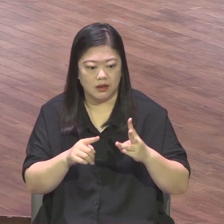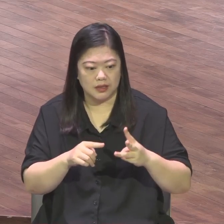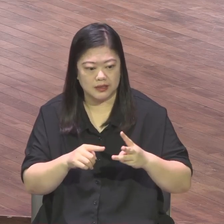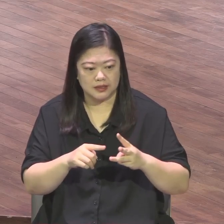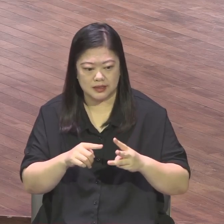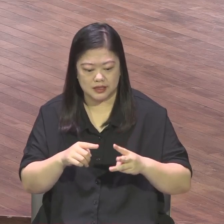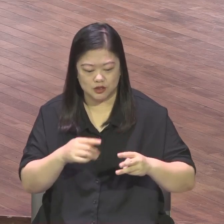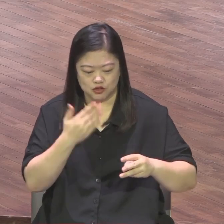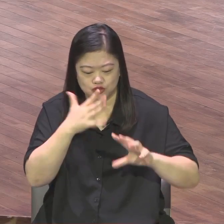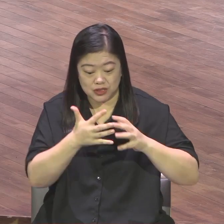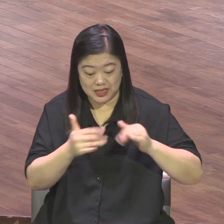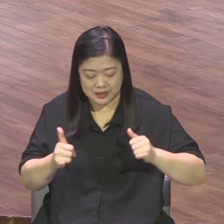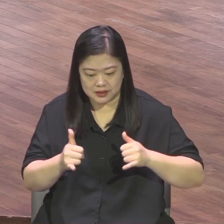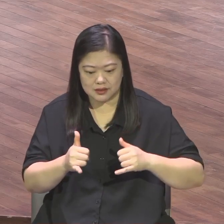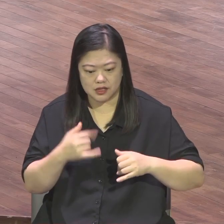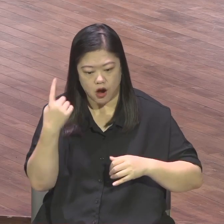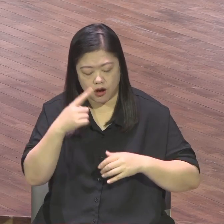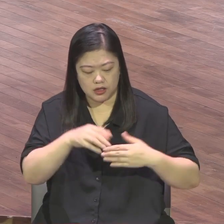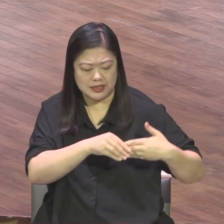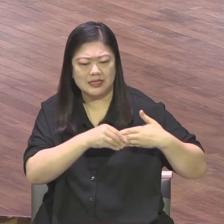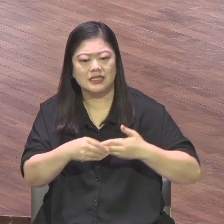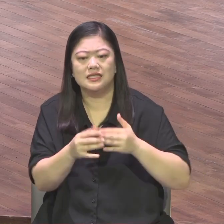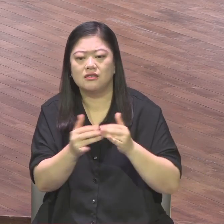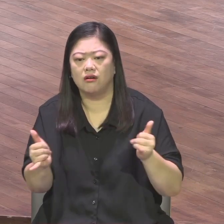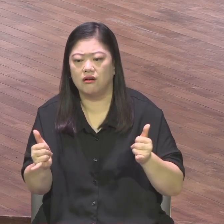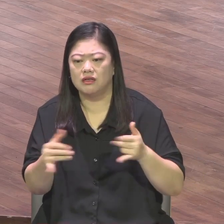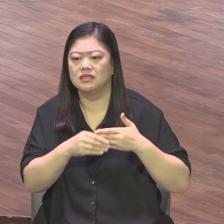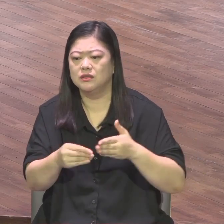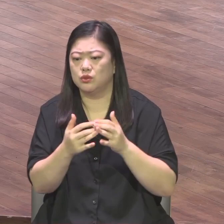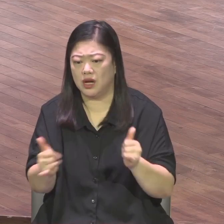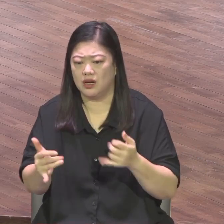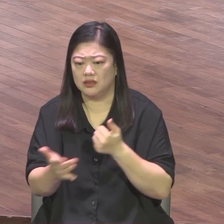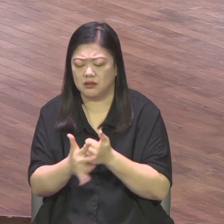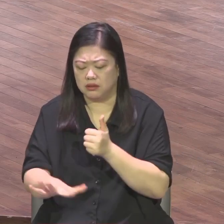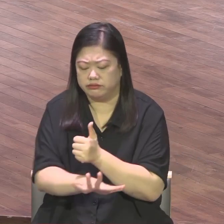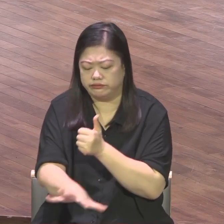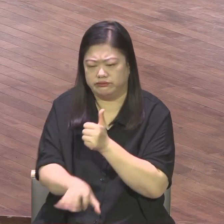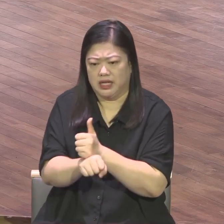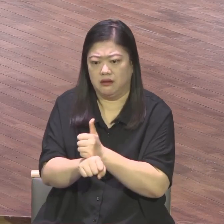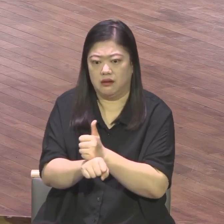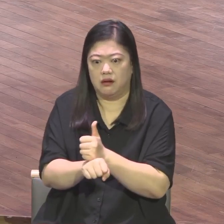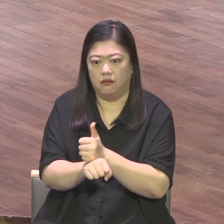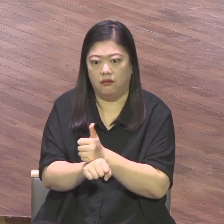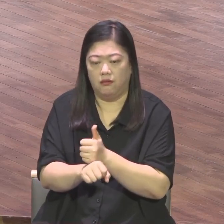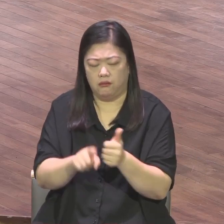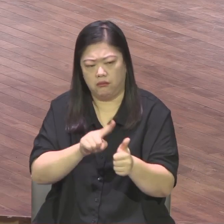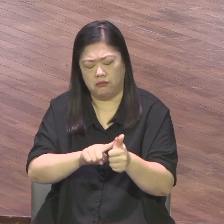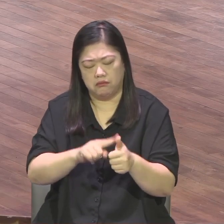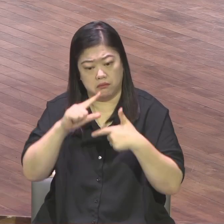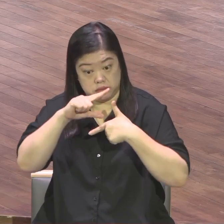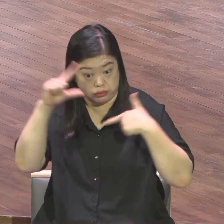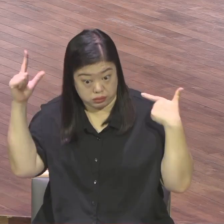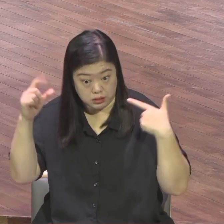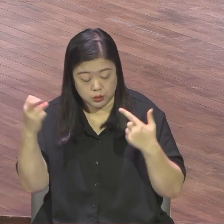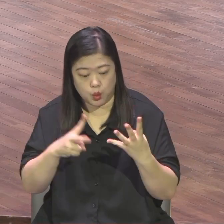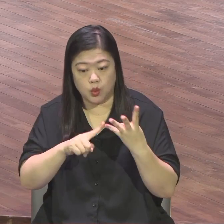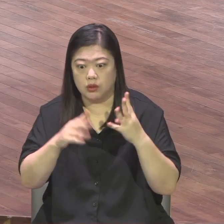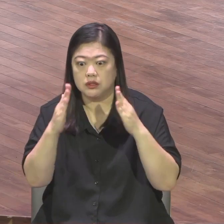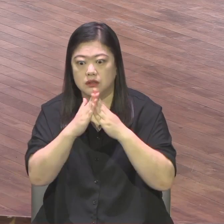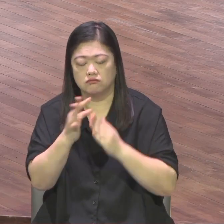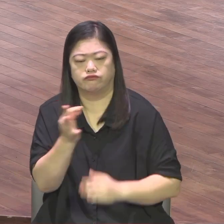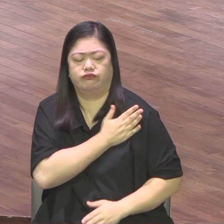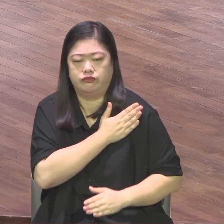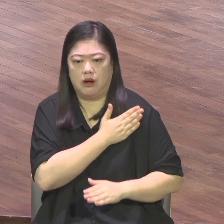앞장섰지요. 타의 추종을 부르하는 유대교회 열심 당원이었어요, 열심. 열심이 특심이었어요.